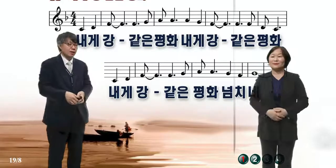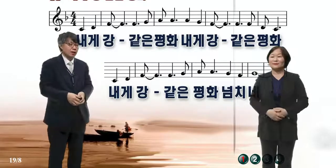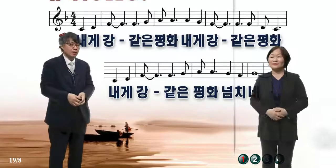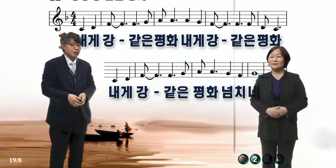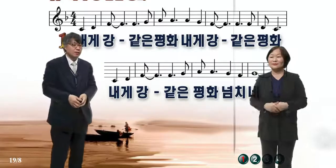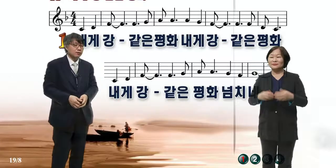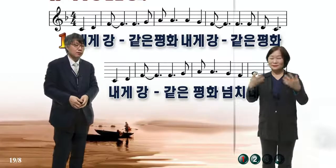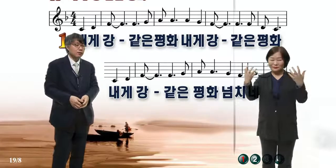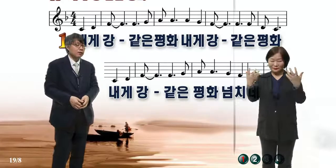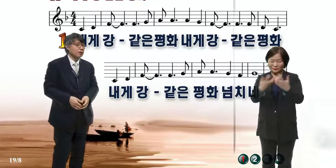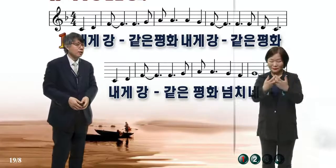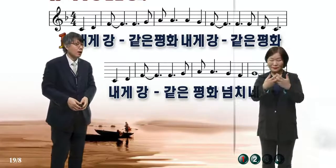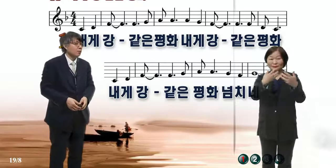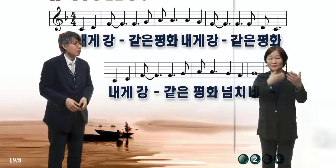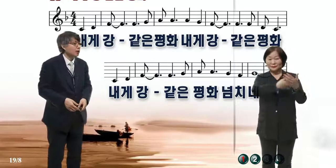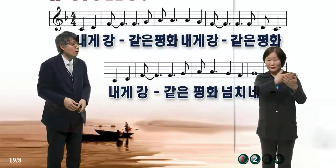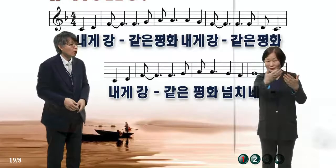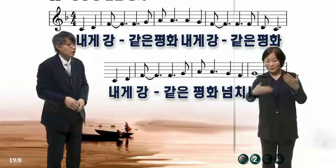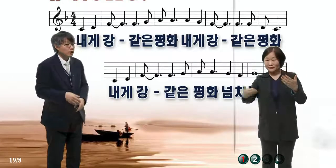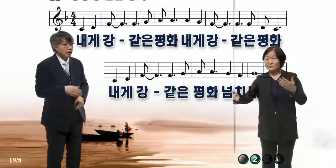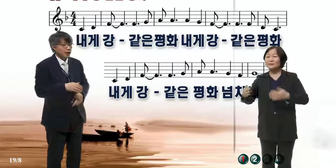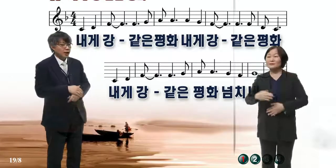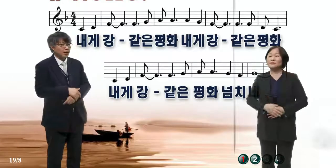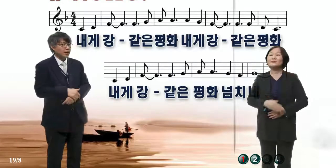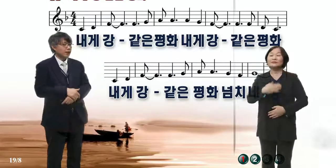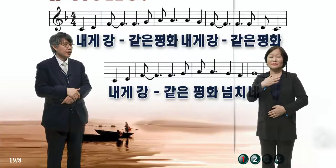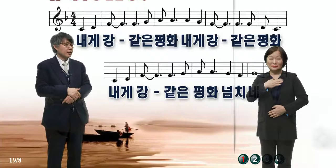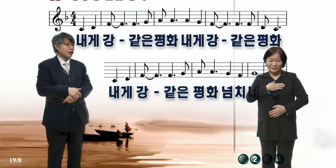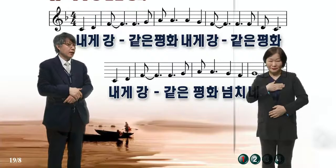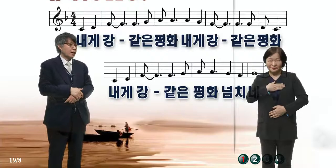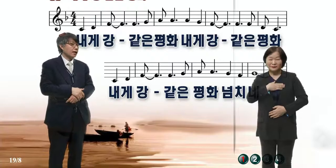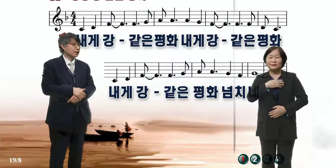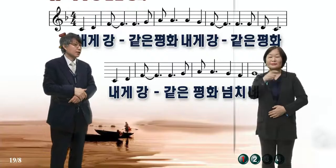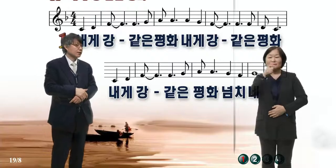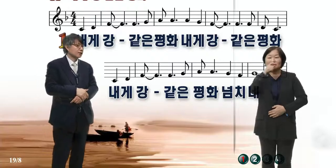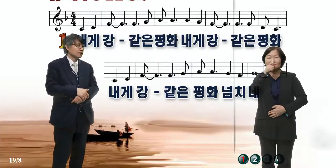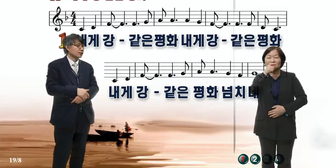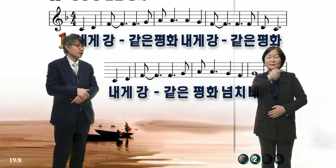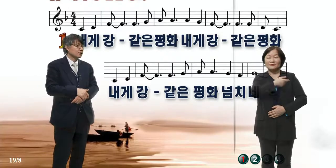넘치답니다. 그래서 자, 한번 해볼까요? 내게 강 같은